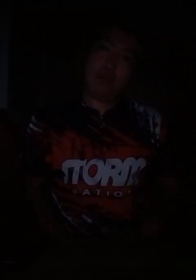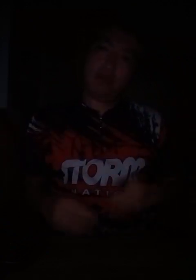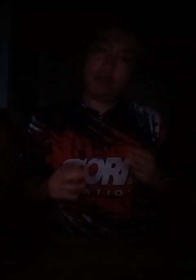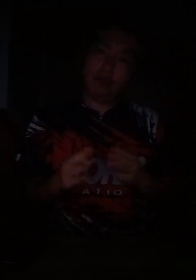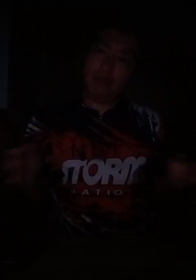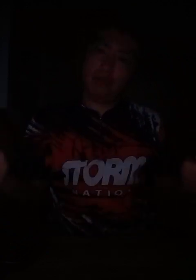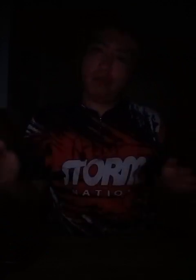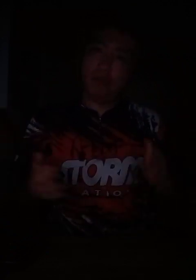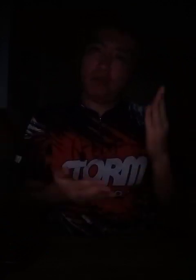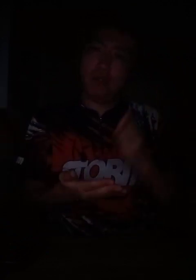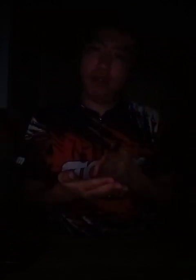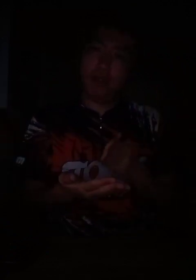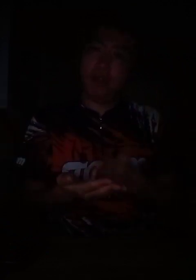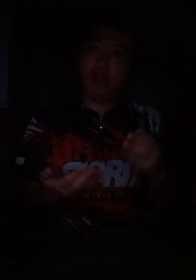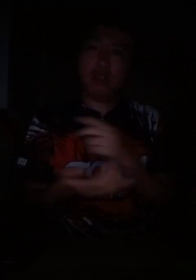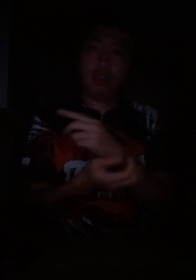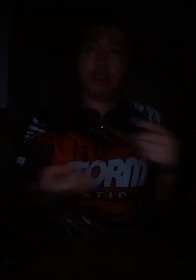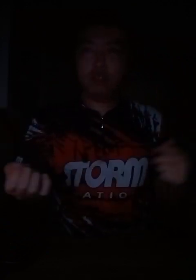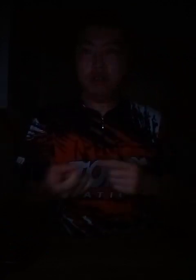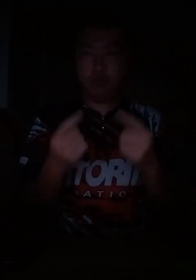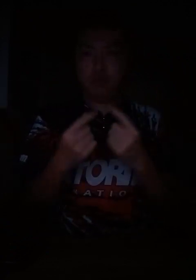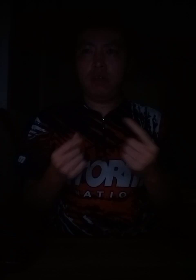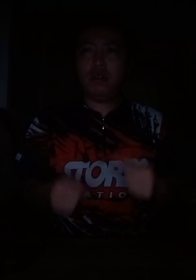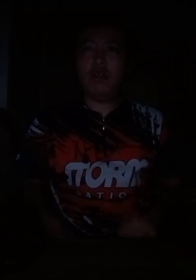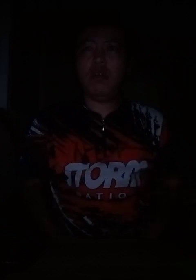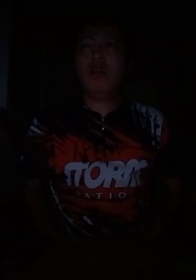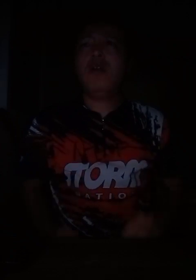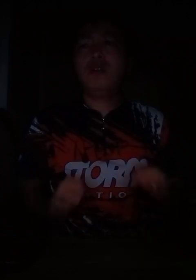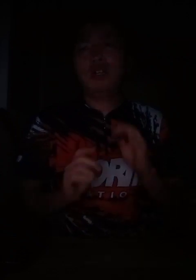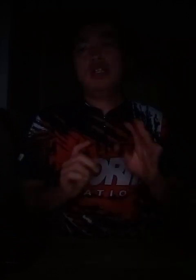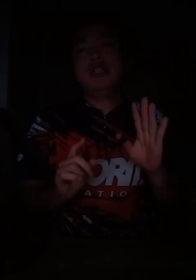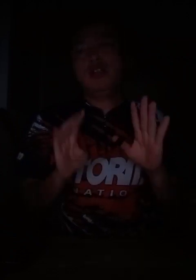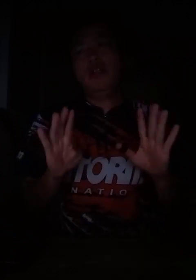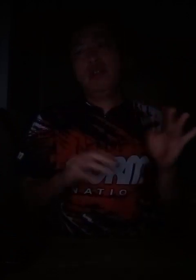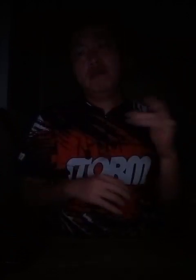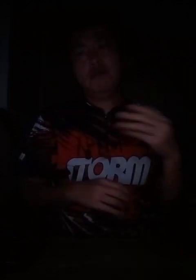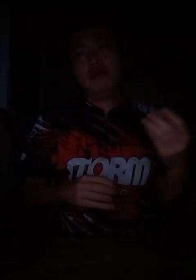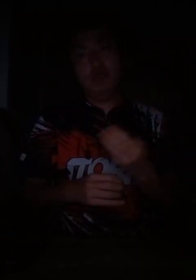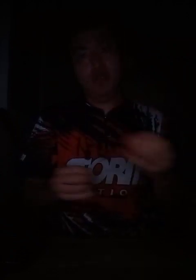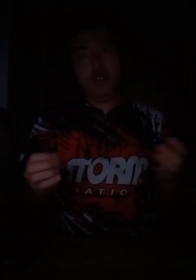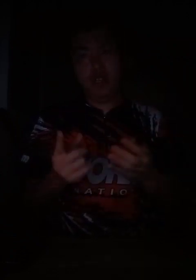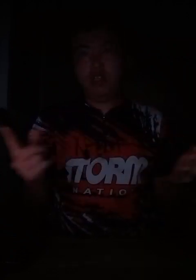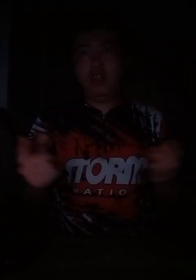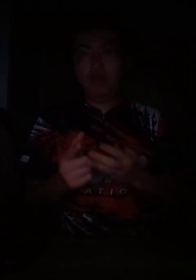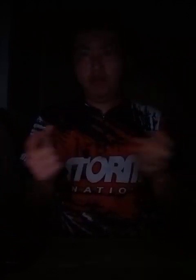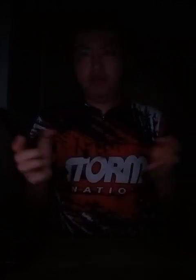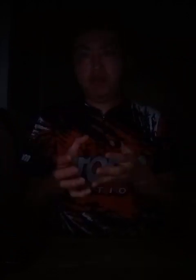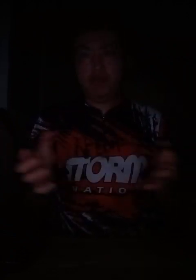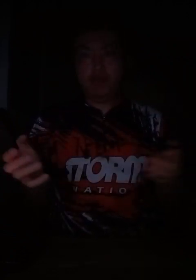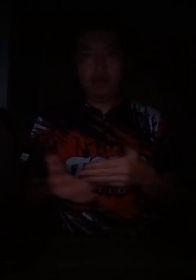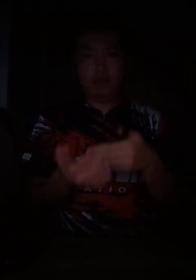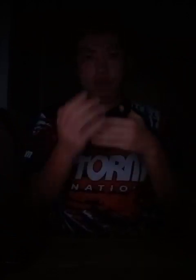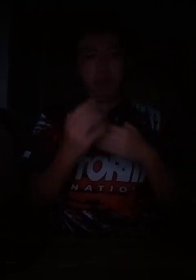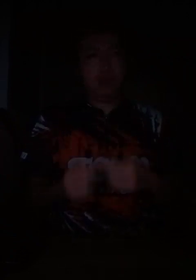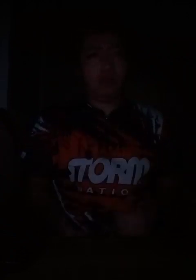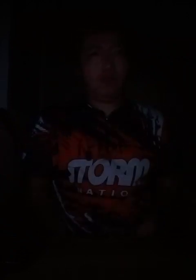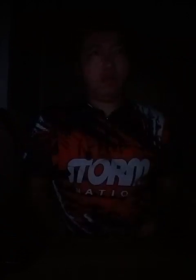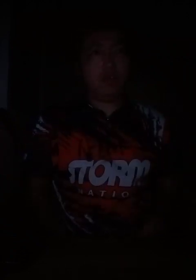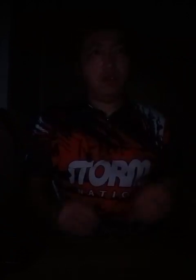2층에서 떨어진 A씨를 찾는 데 시간이 걸리면서 119 신고는 7분이 더 지나서야 이뤄졌습니다. 추락한 A씨는